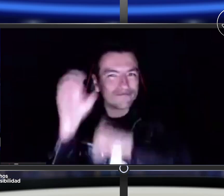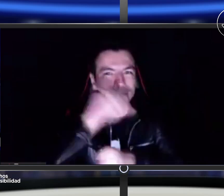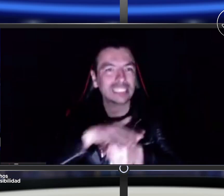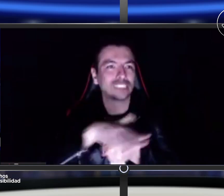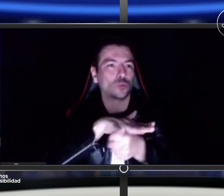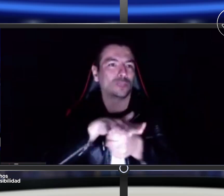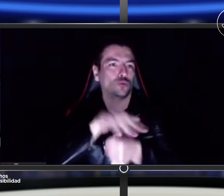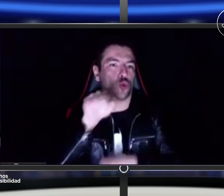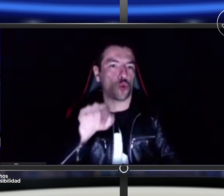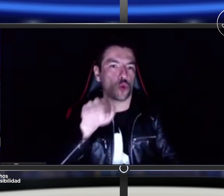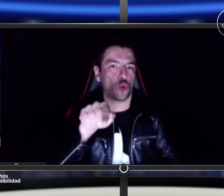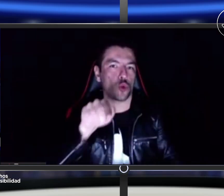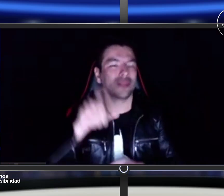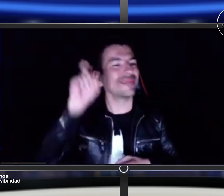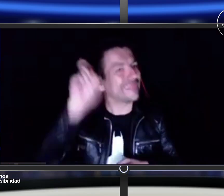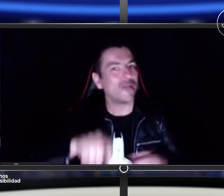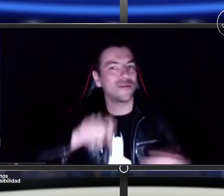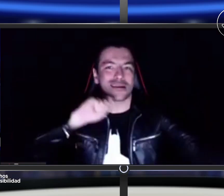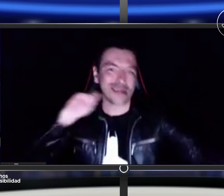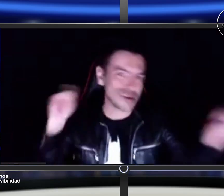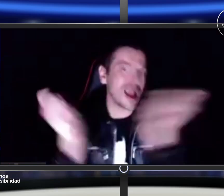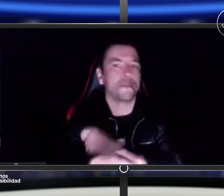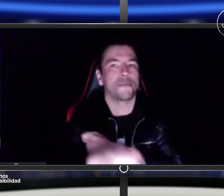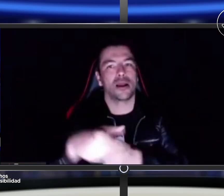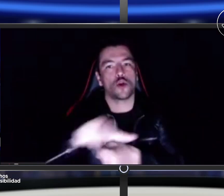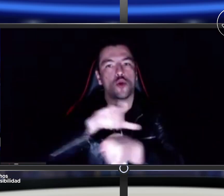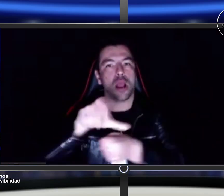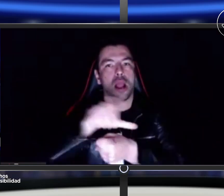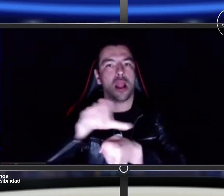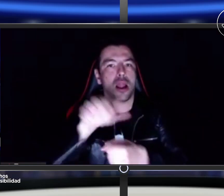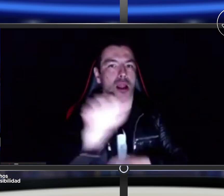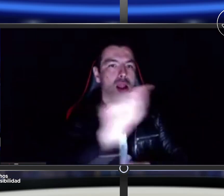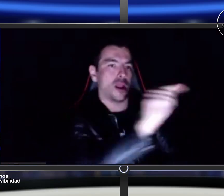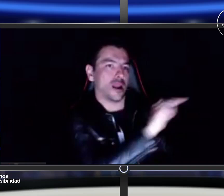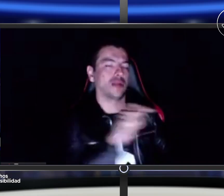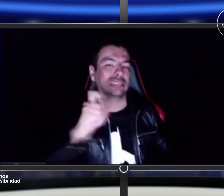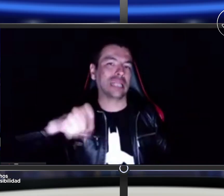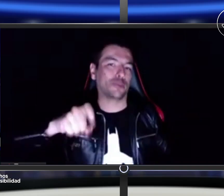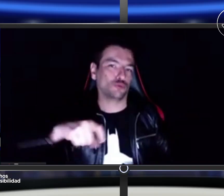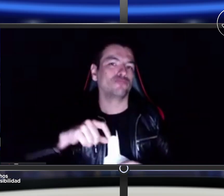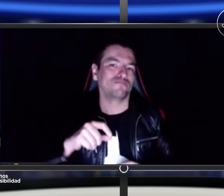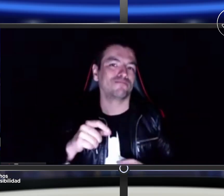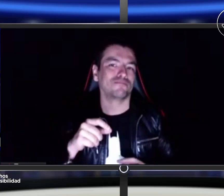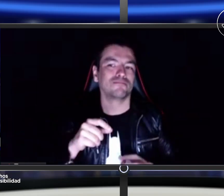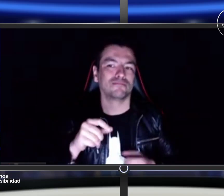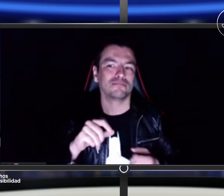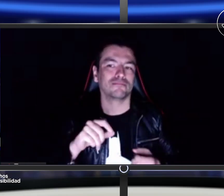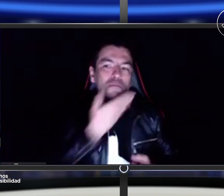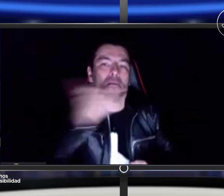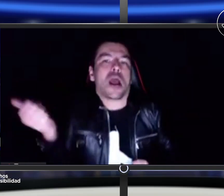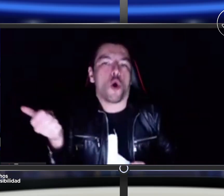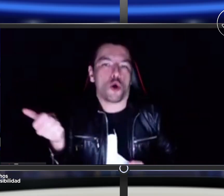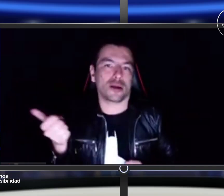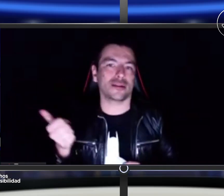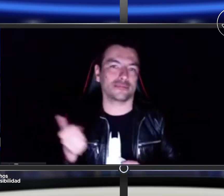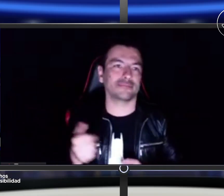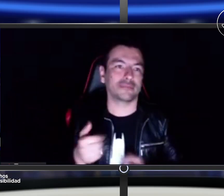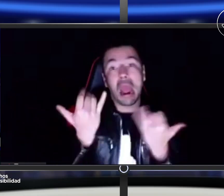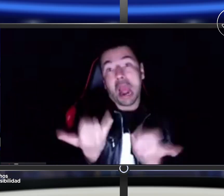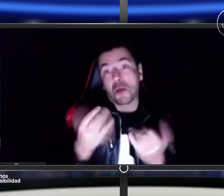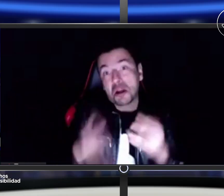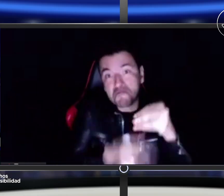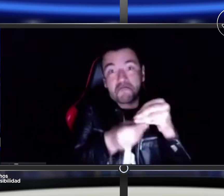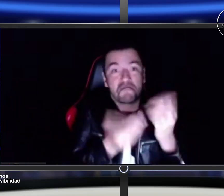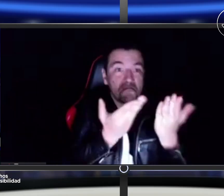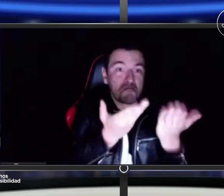de consejos no cuenta con el tiempo para retribuir, pues, en esta clase de espacios cuando no tiene un trabajo,